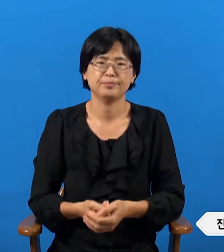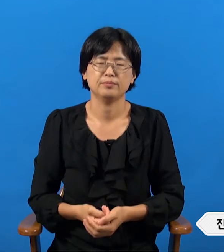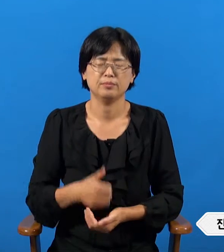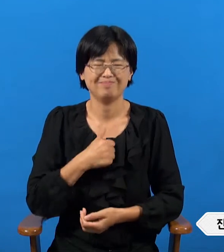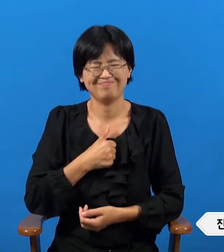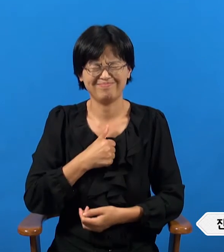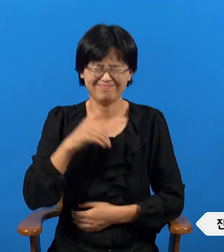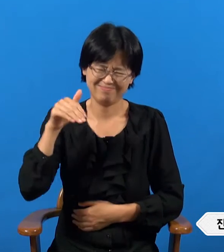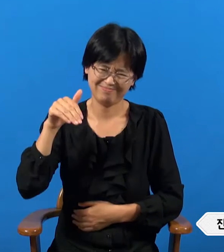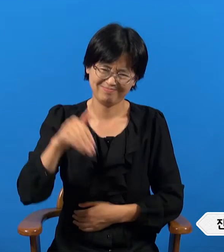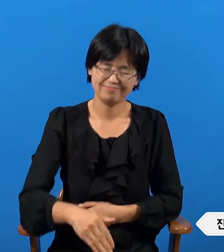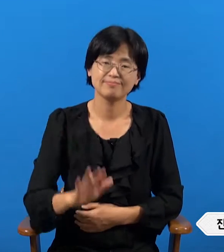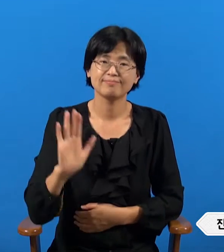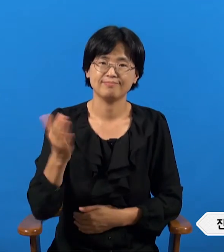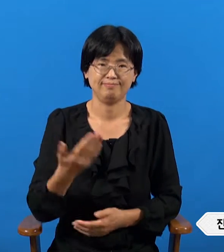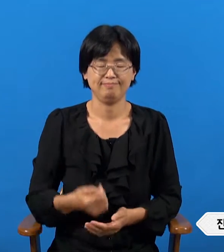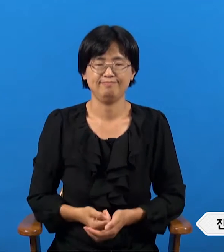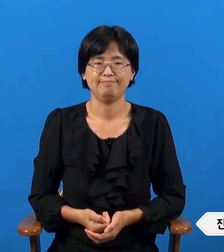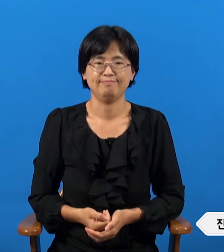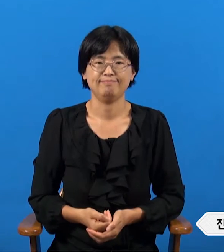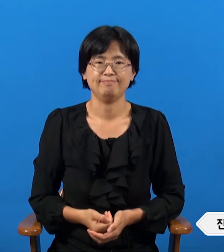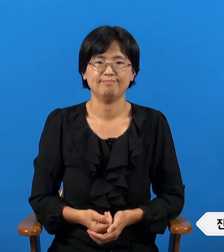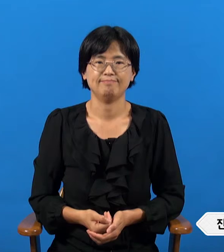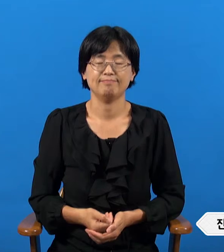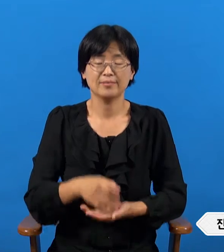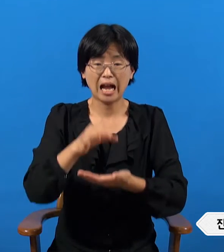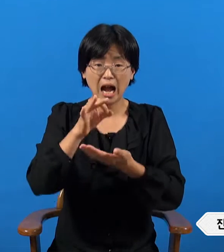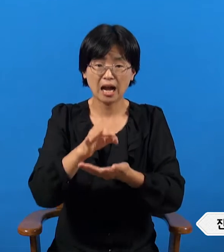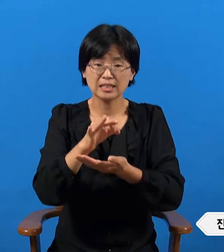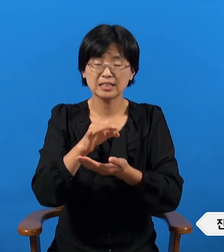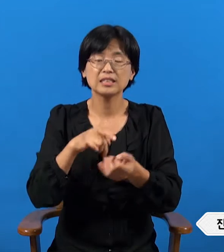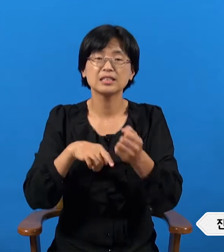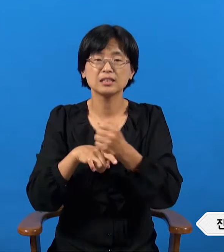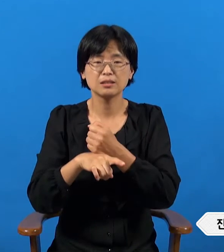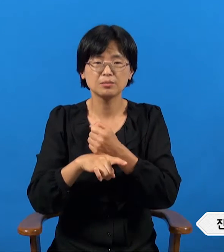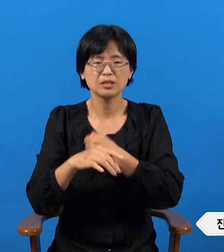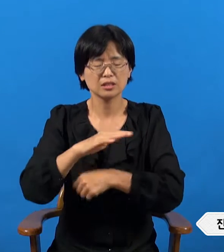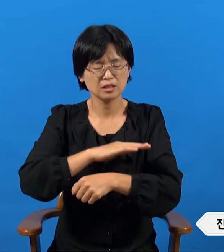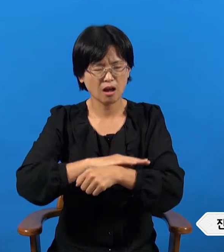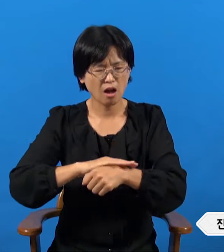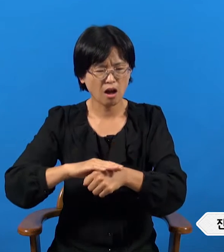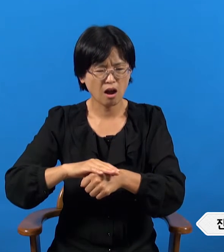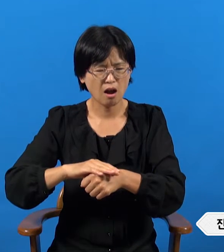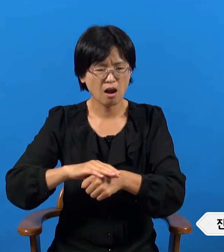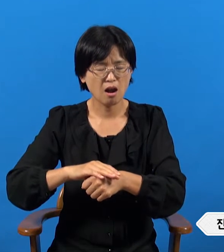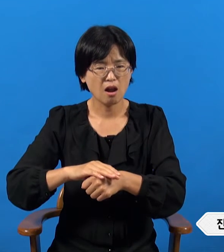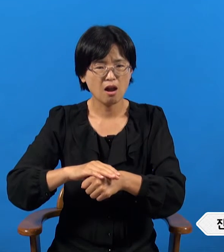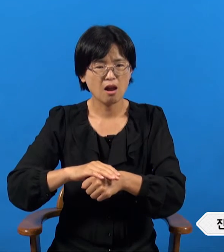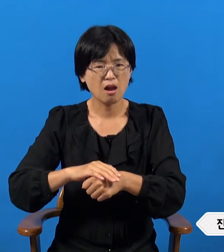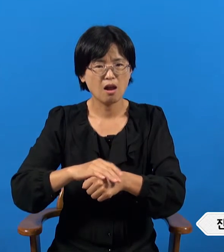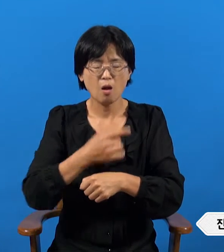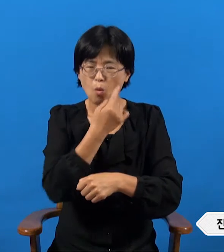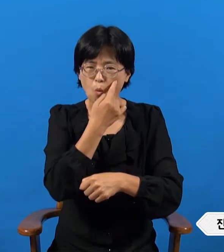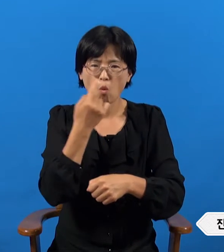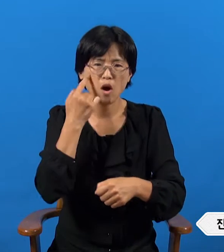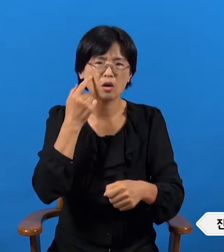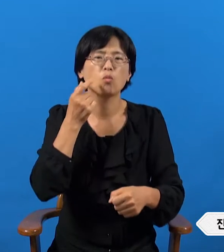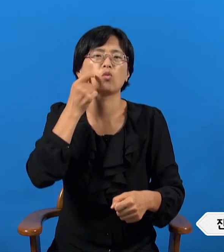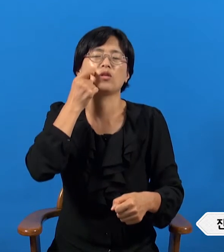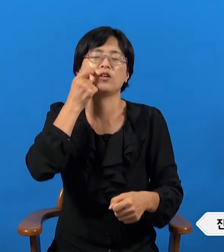진흙탕에 헤어나올 수 없는 내 자신의 존재 가치의 의미를 제대로 참을 수 없는